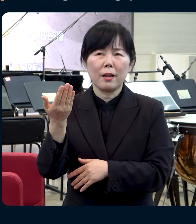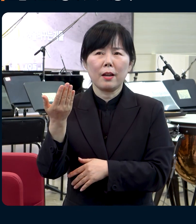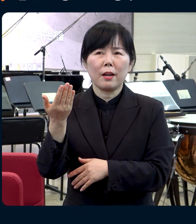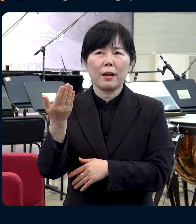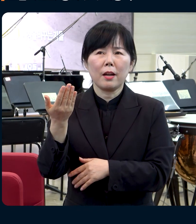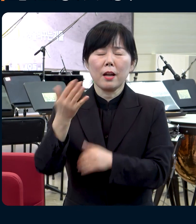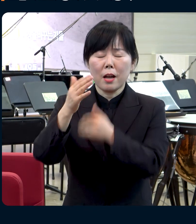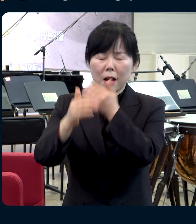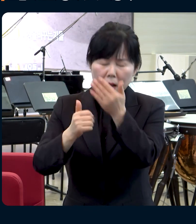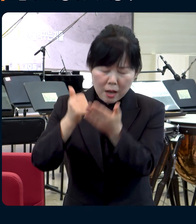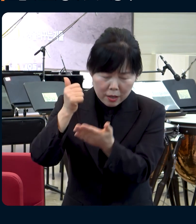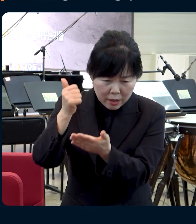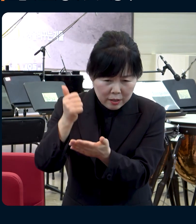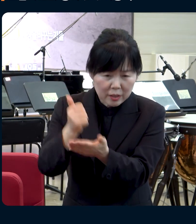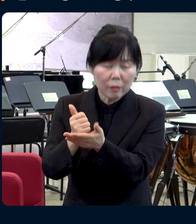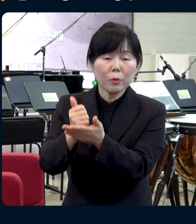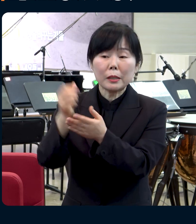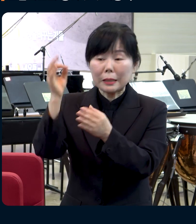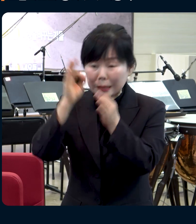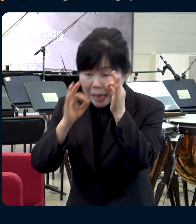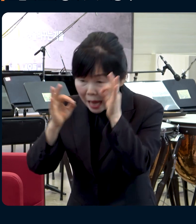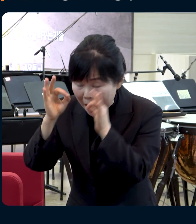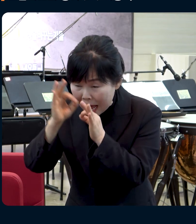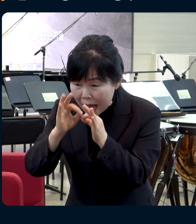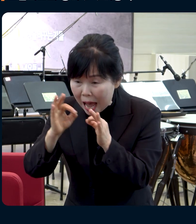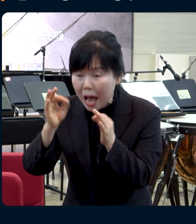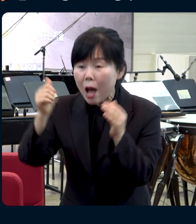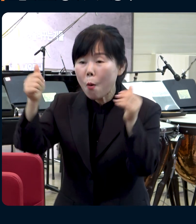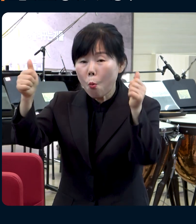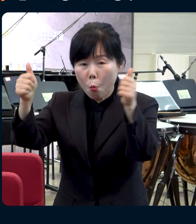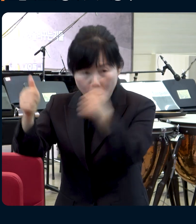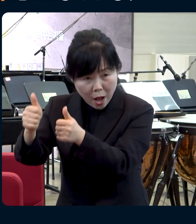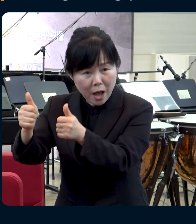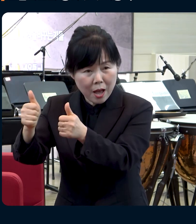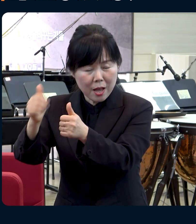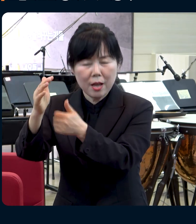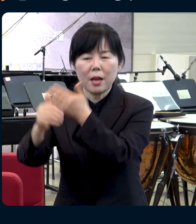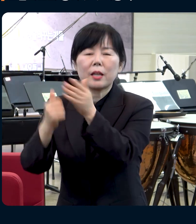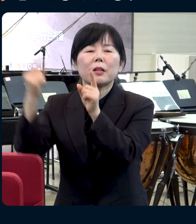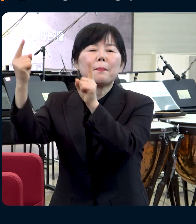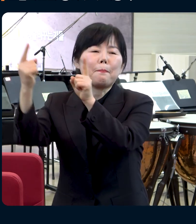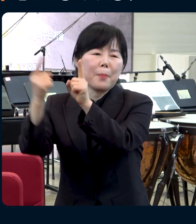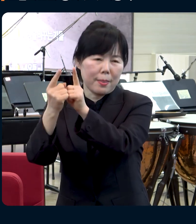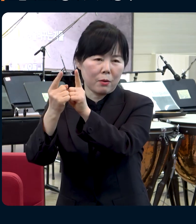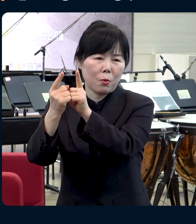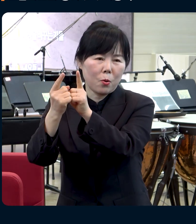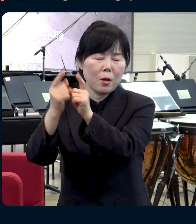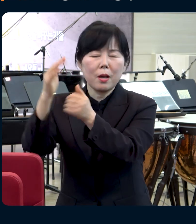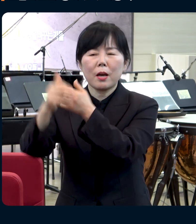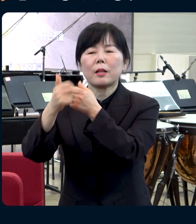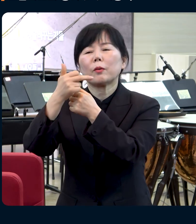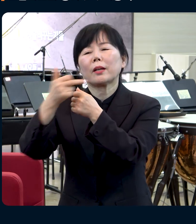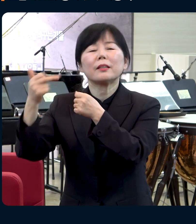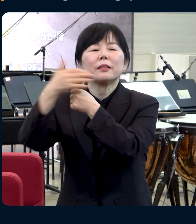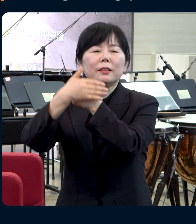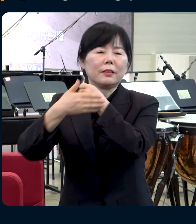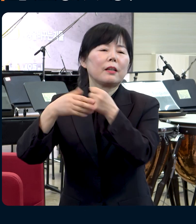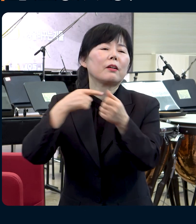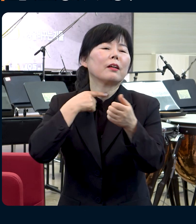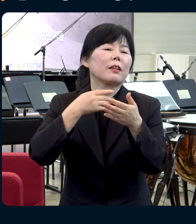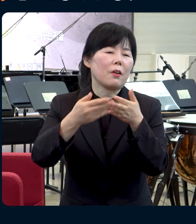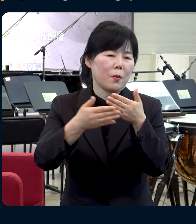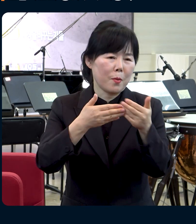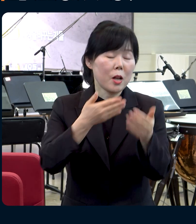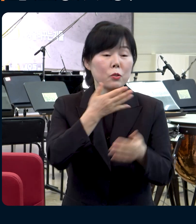가운데 하나님을 찾음으로 말미암아 하나님을 만나고 하나님의 큰 은혜를 경험하신 여러분 모두가 되시길 주의